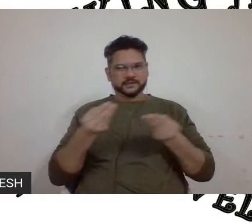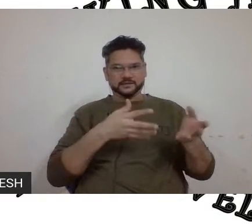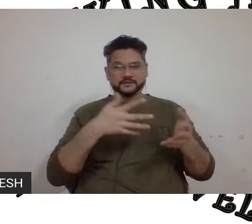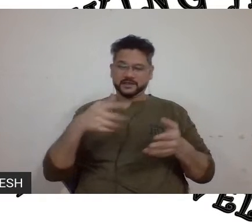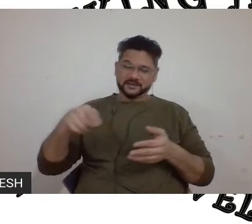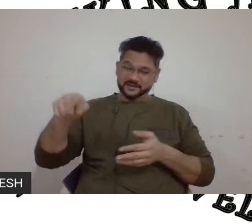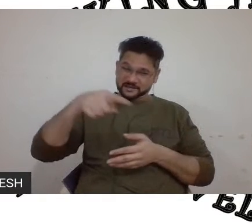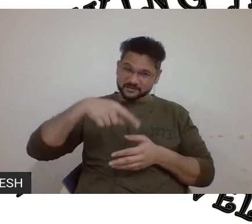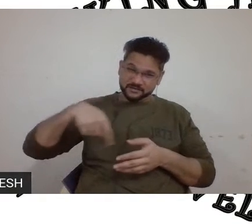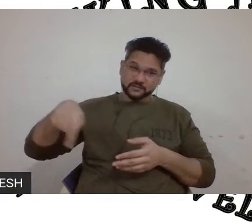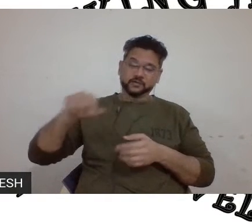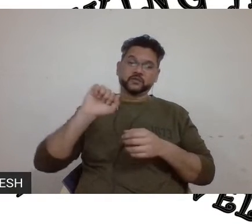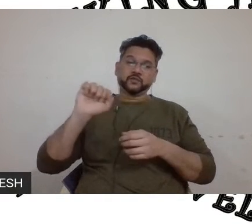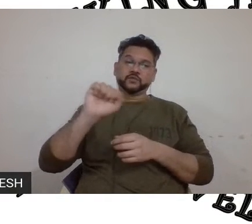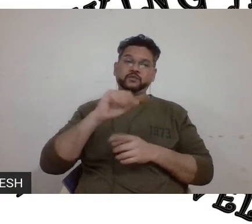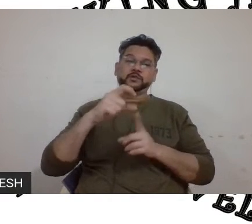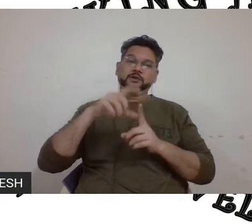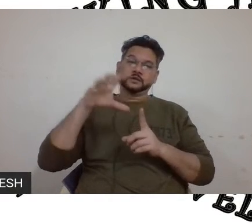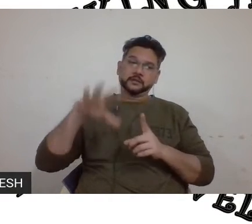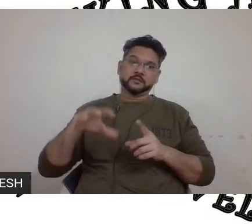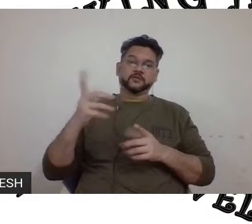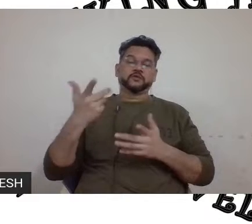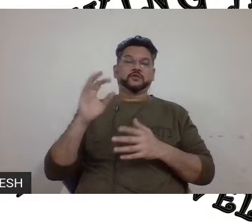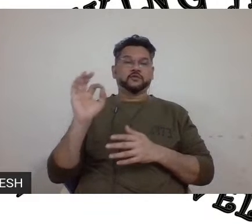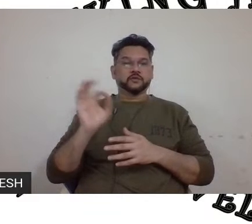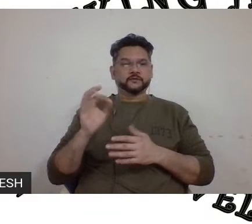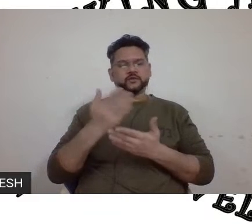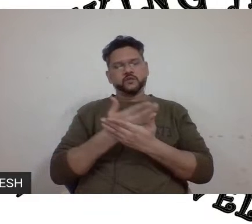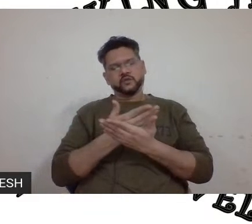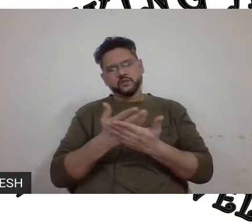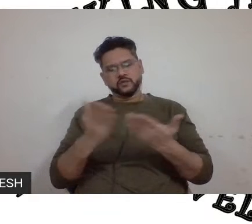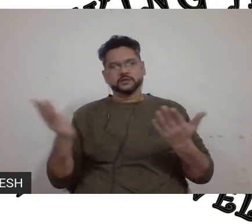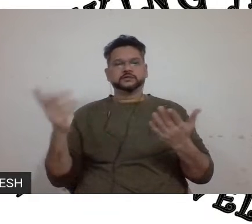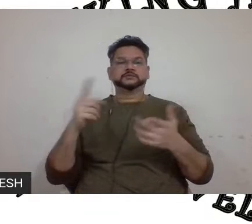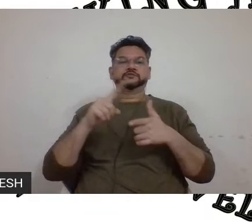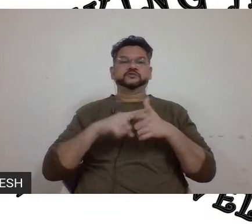अपने डिपार्टमेंट या ऑफिस के जॉब रोस्टर्स तैयार करें, ताकि